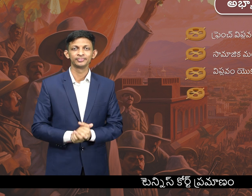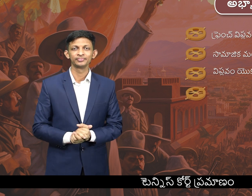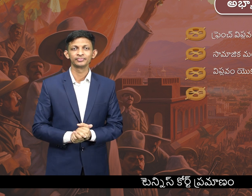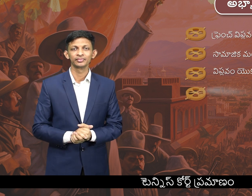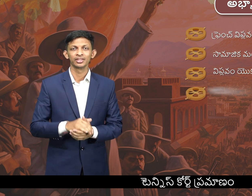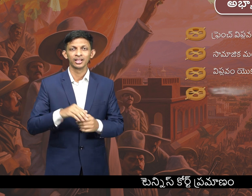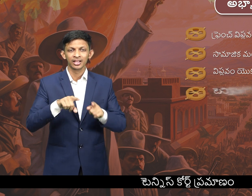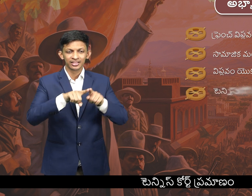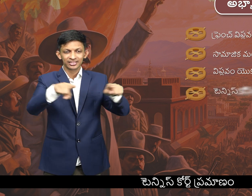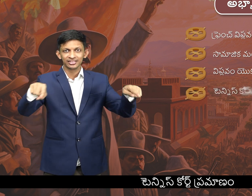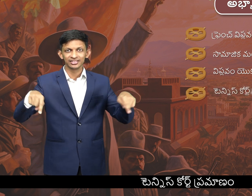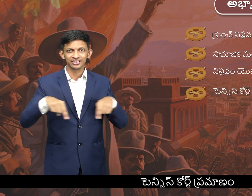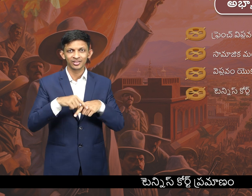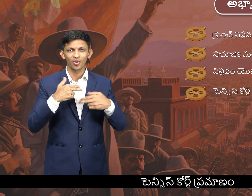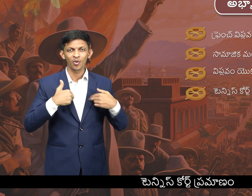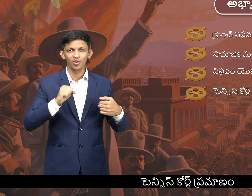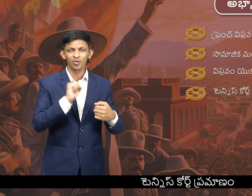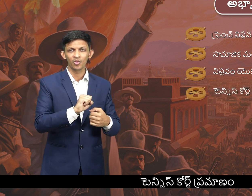టెన్నిస్ కోర్ట్ ప్రమాణం.